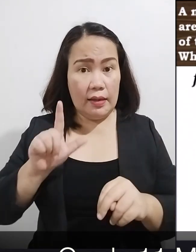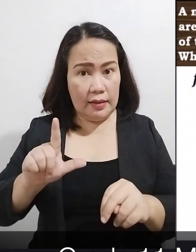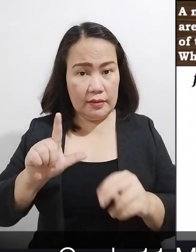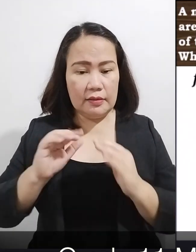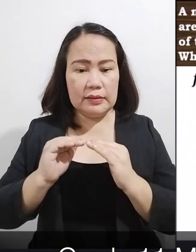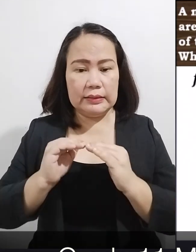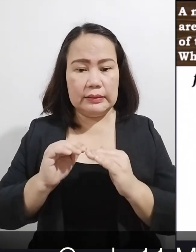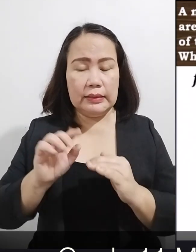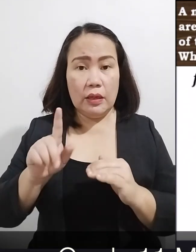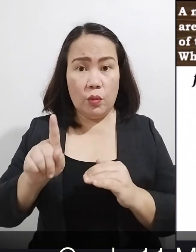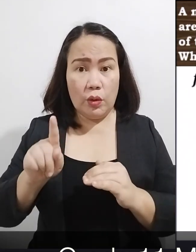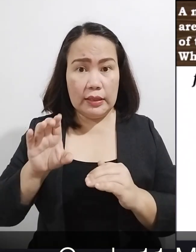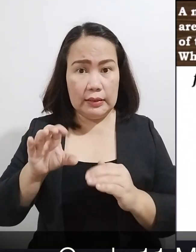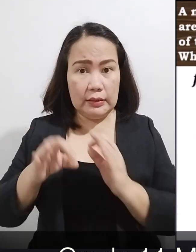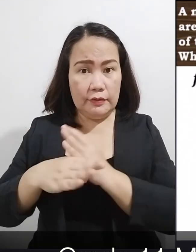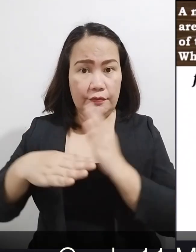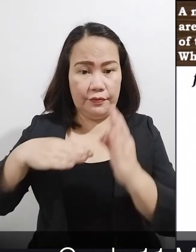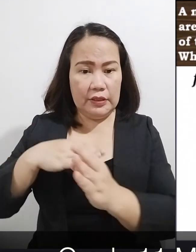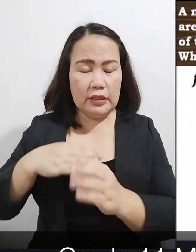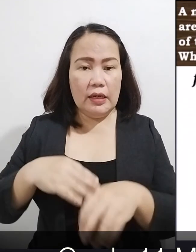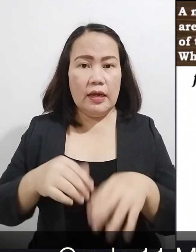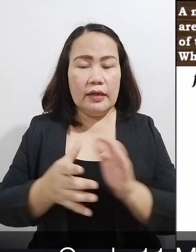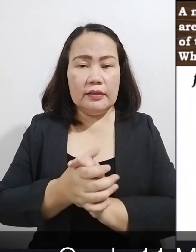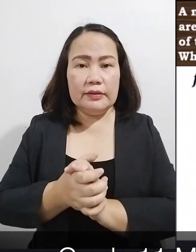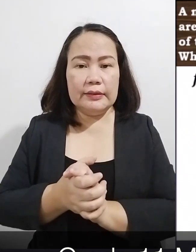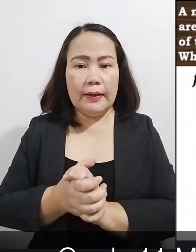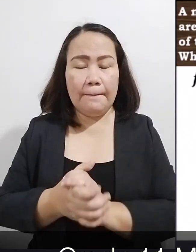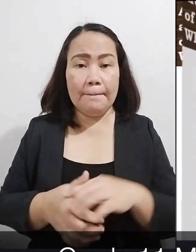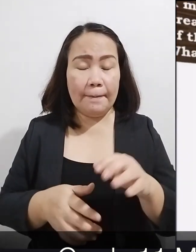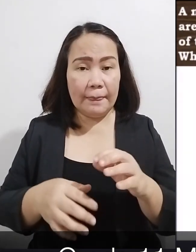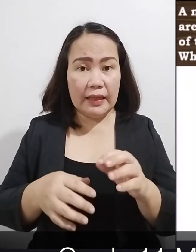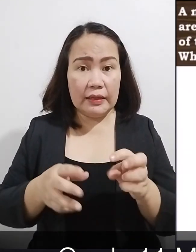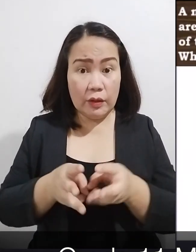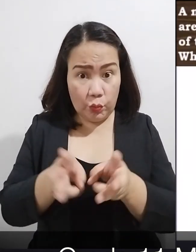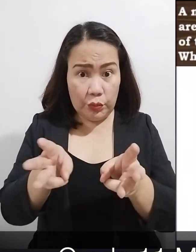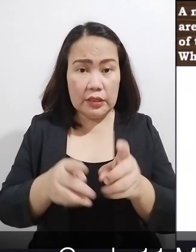width naman ay 100 feet.